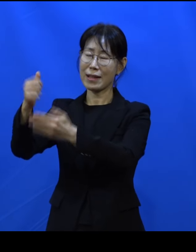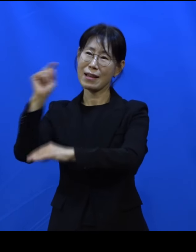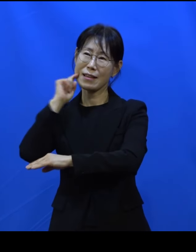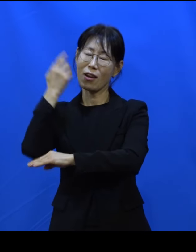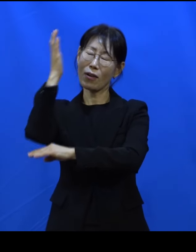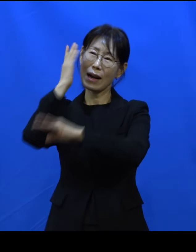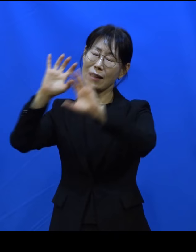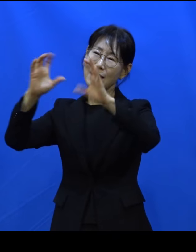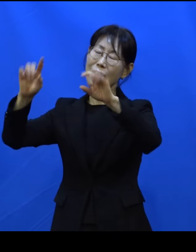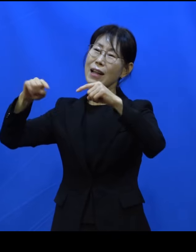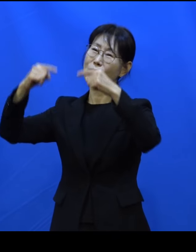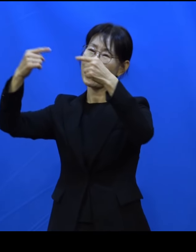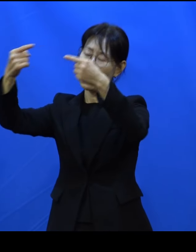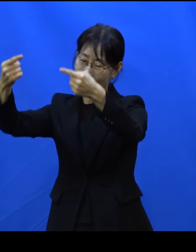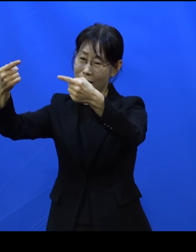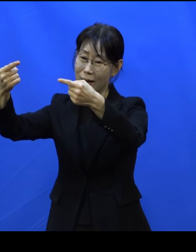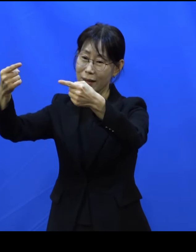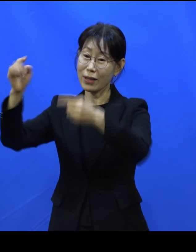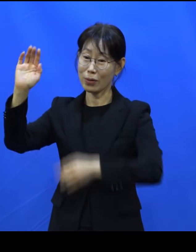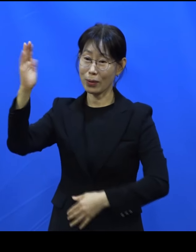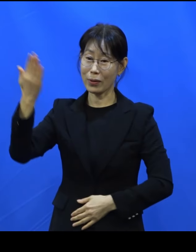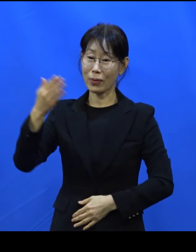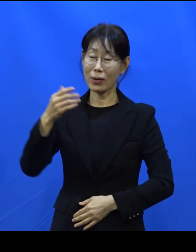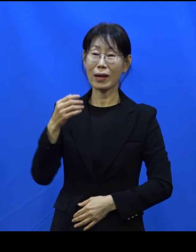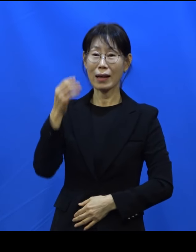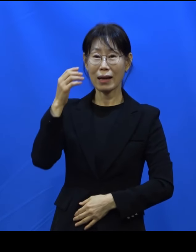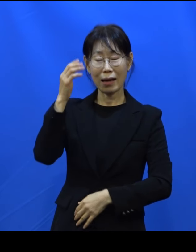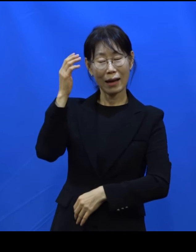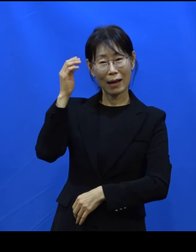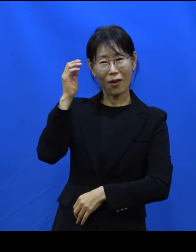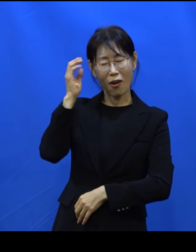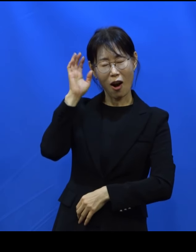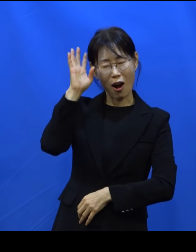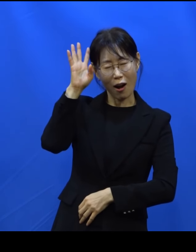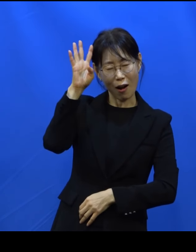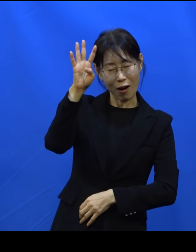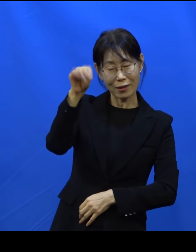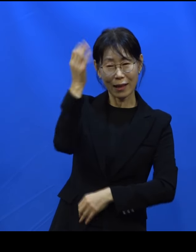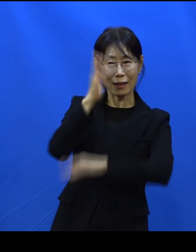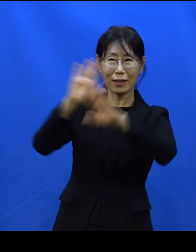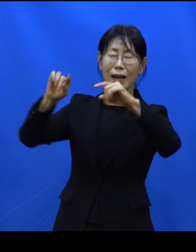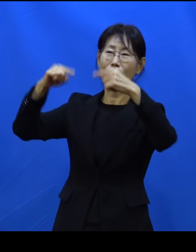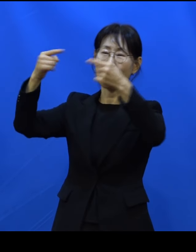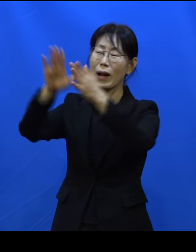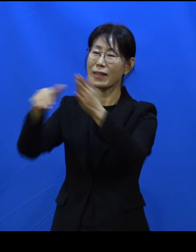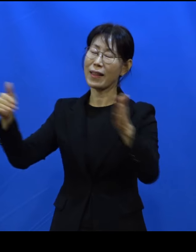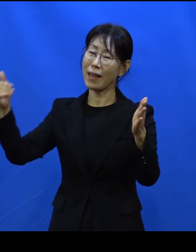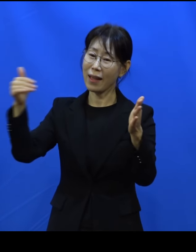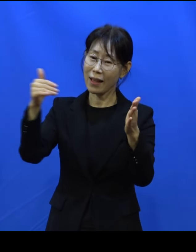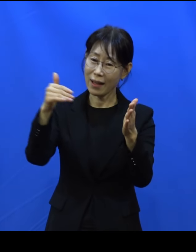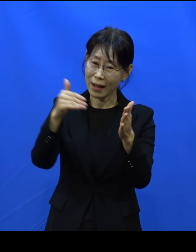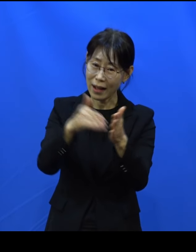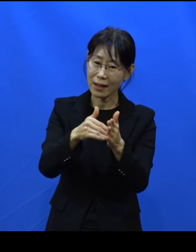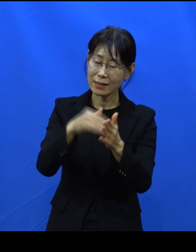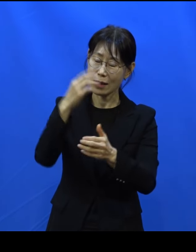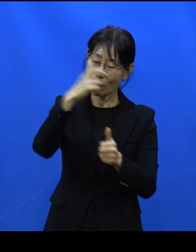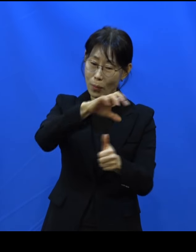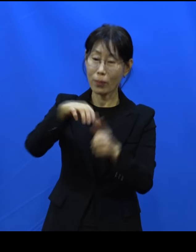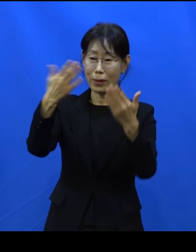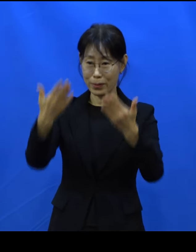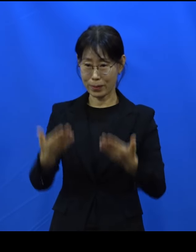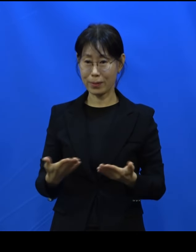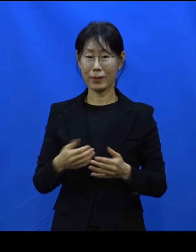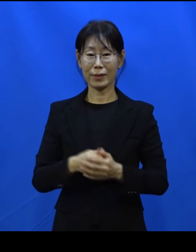영광의 나라로 데리고 가실 것이고 아버지 집에 도착하는 날이 반드시 올 것입니다. 자, 우리가